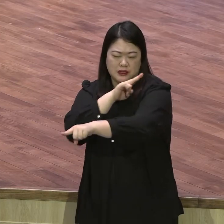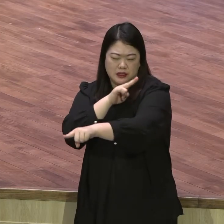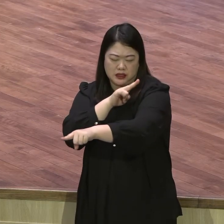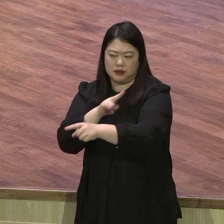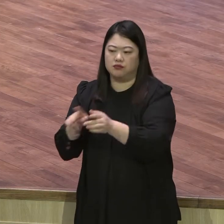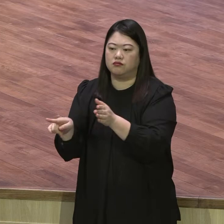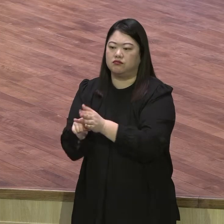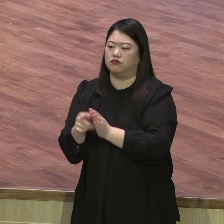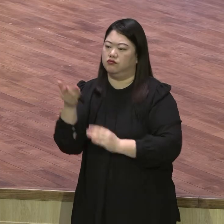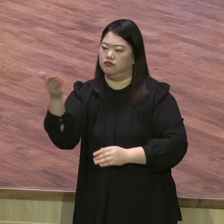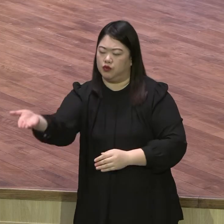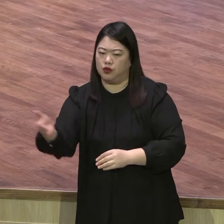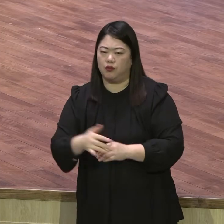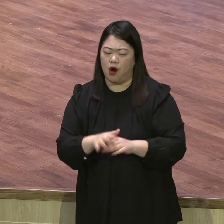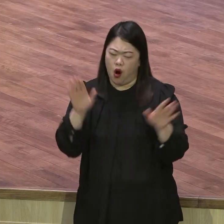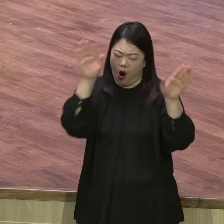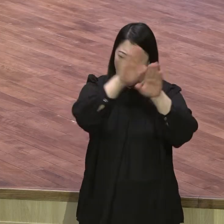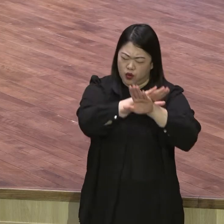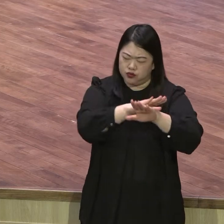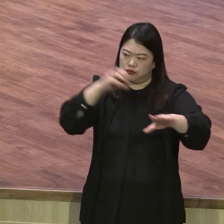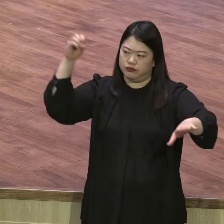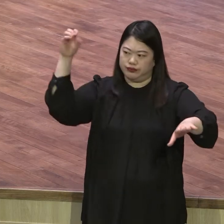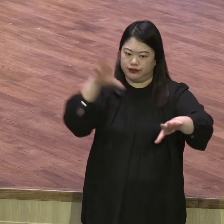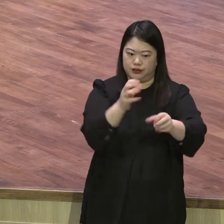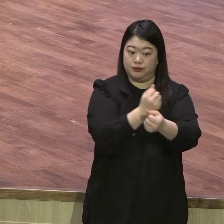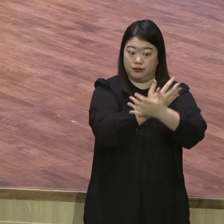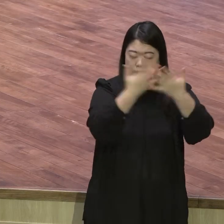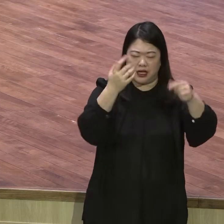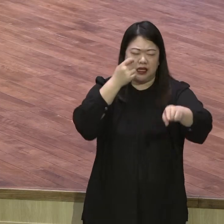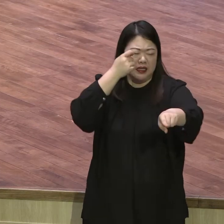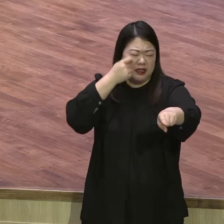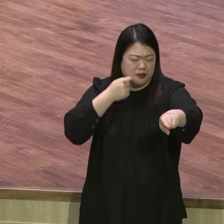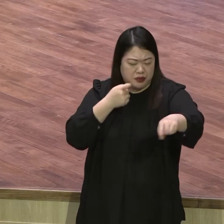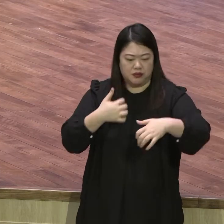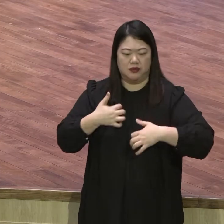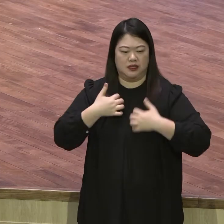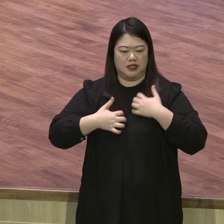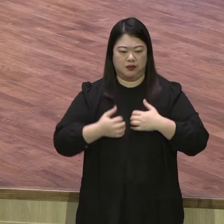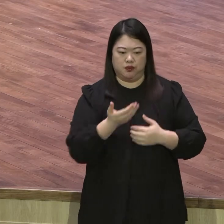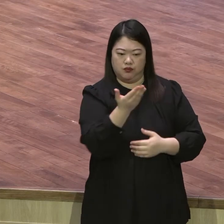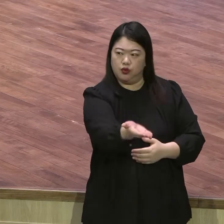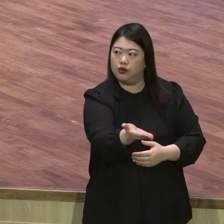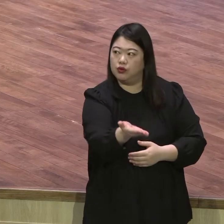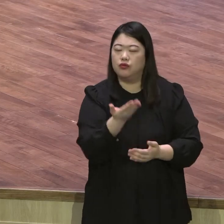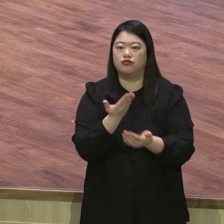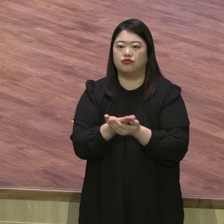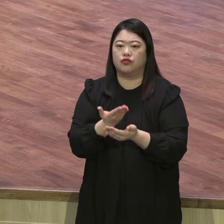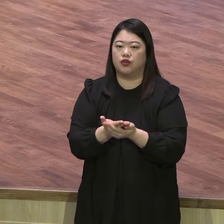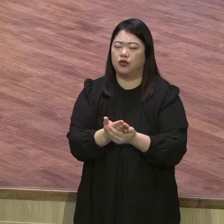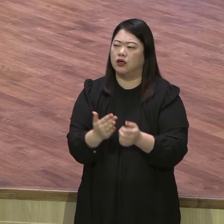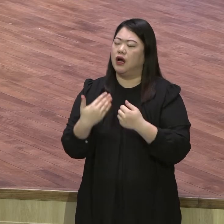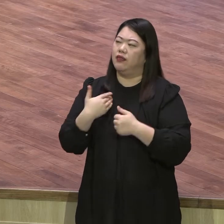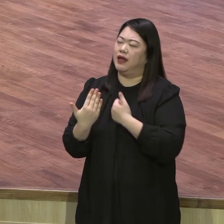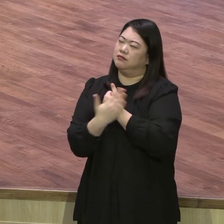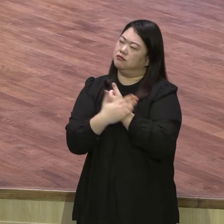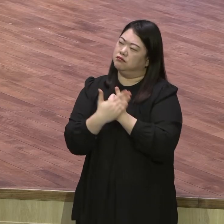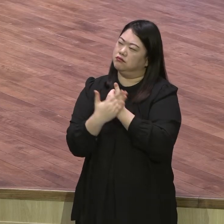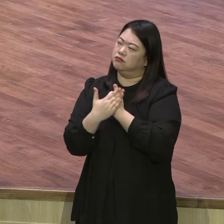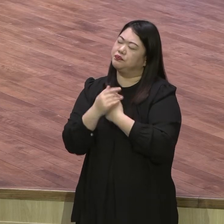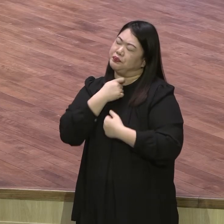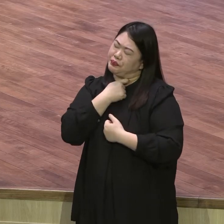곳에 소망을, 어둠 있는 곳에 광명을, 슬픔 있는 곳에 기쁨을 심게 하소서. 주여 위로받기보다는